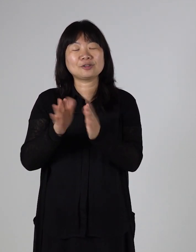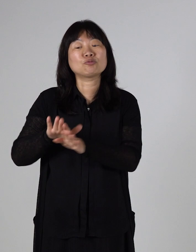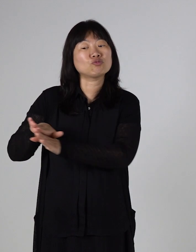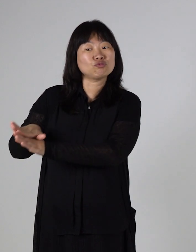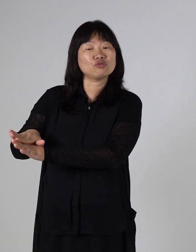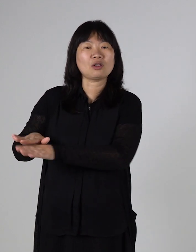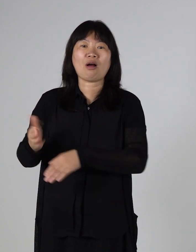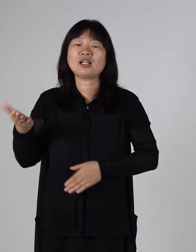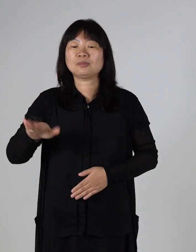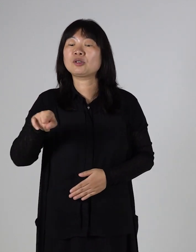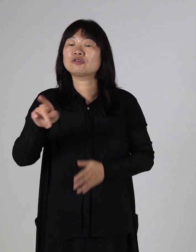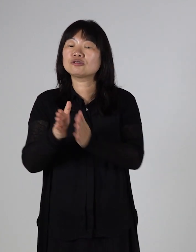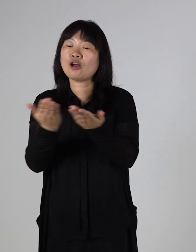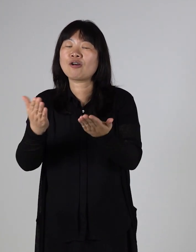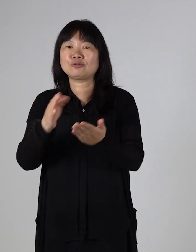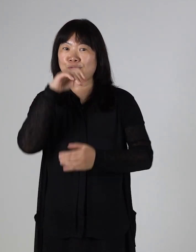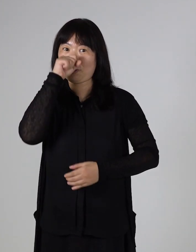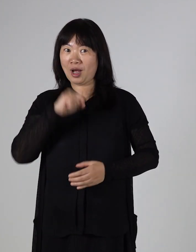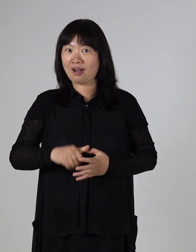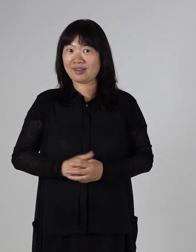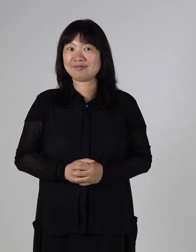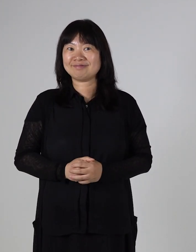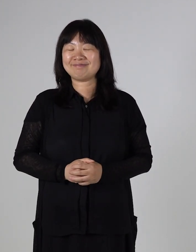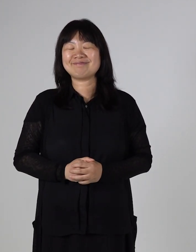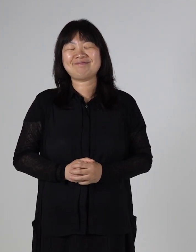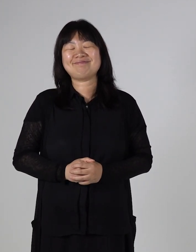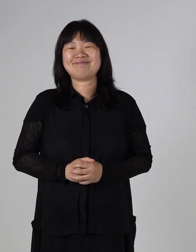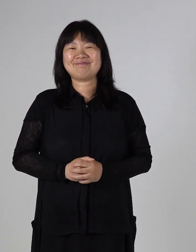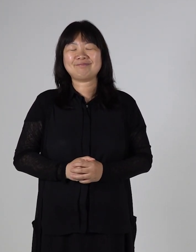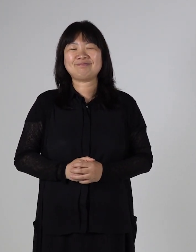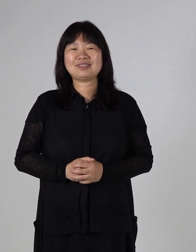책은 좋은 책입니다. 그 책은 좋은 책인데,